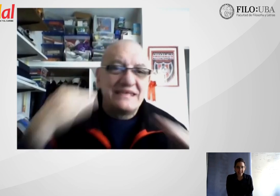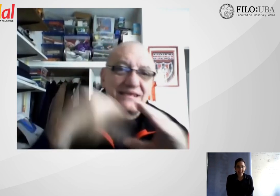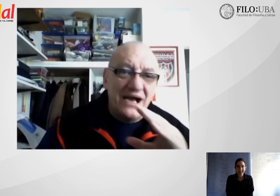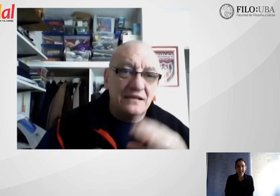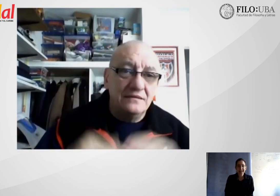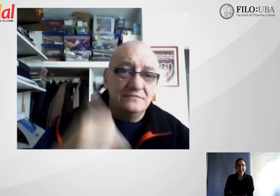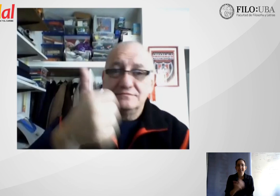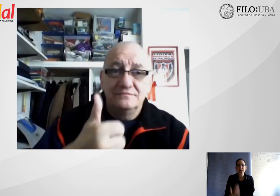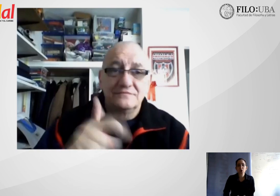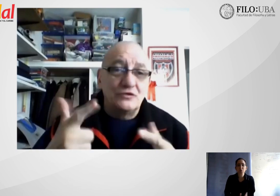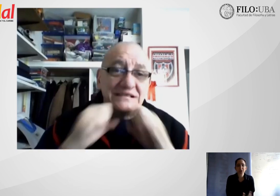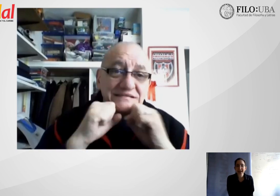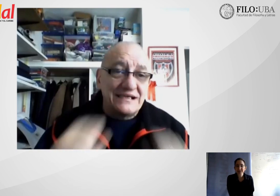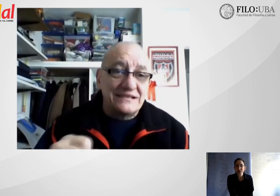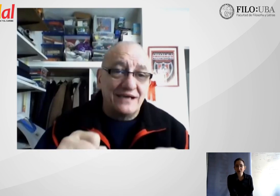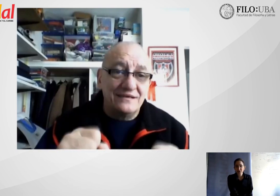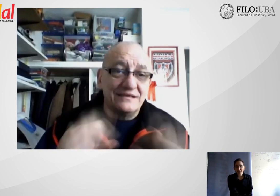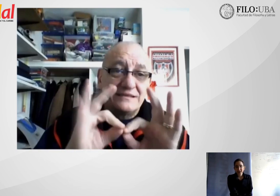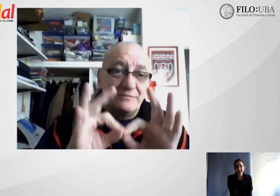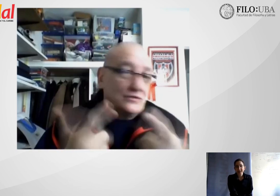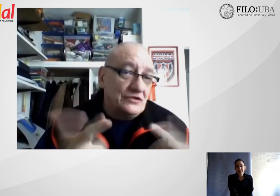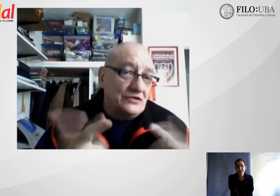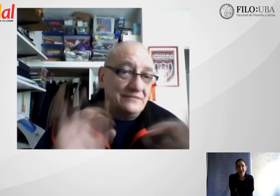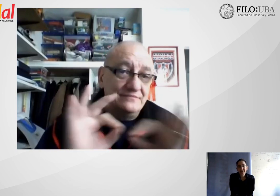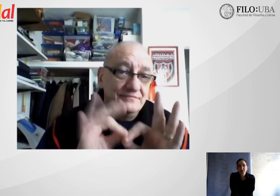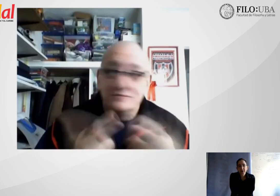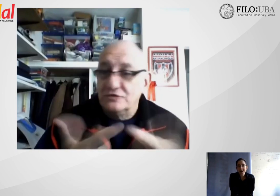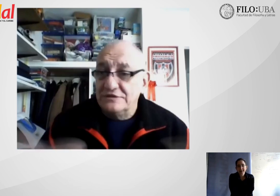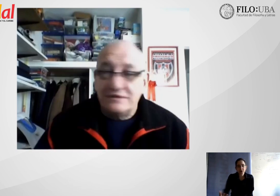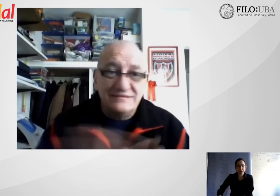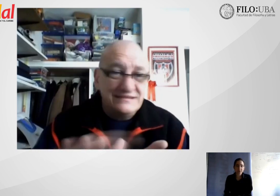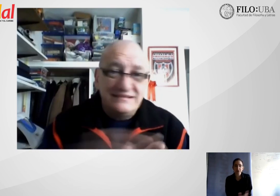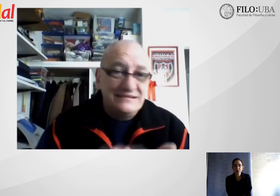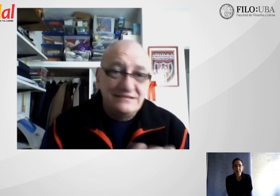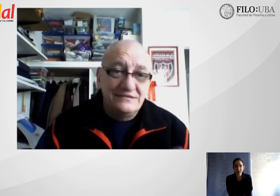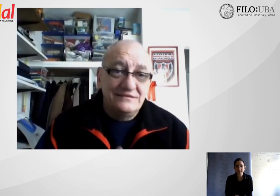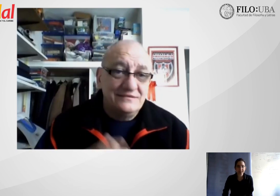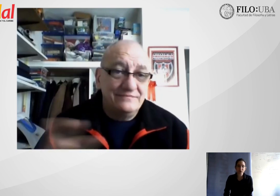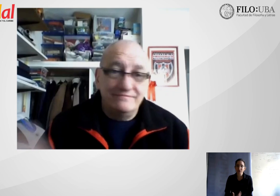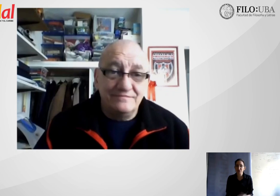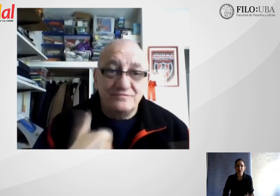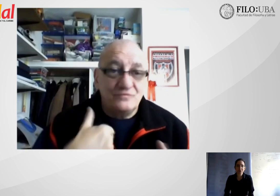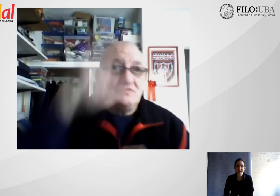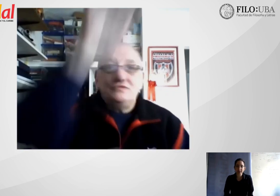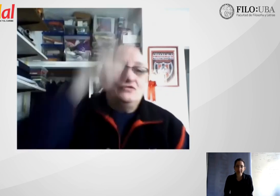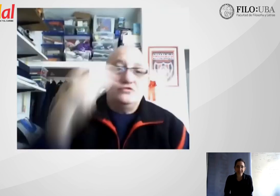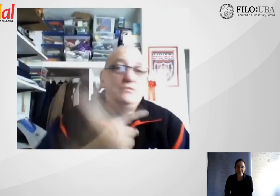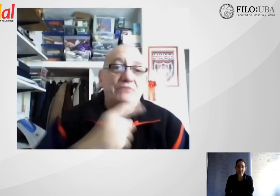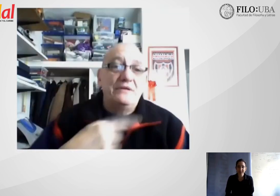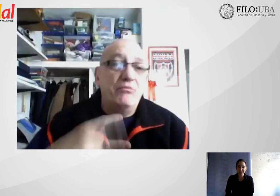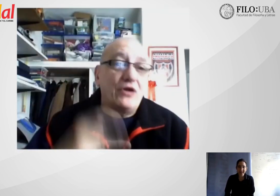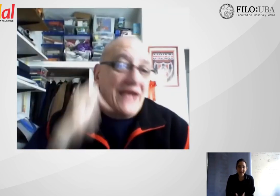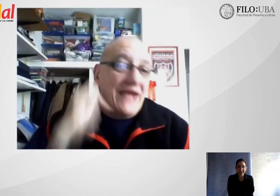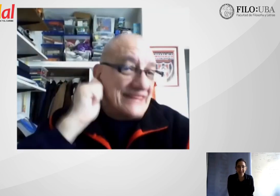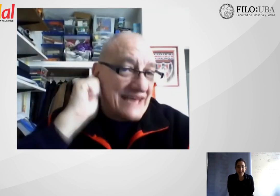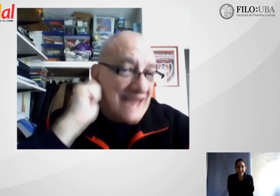maneras, seguimos comunicándonos con las novedades, con las personas solas, pero ¿qué pasa? Nosotros no tenemos intérpretes,